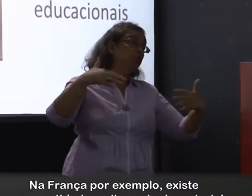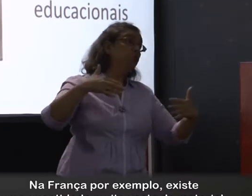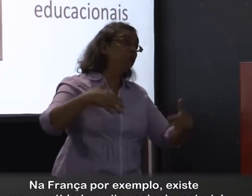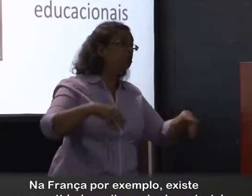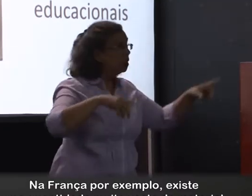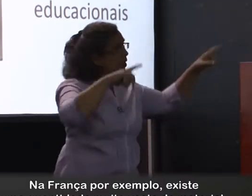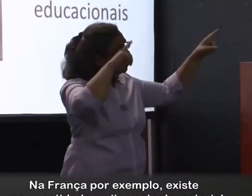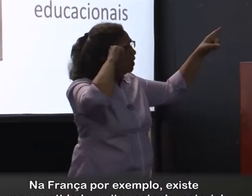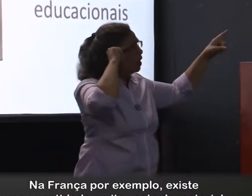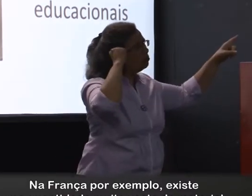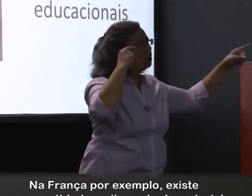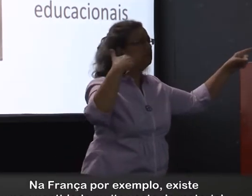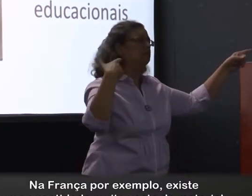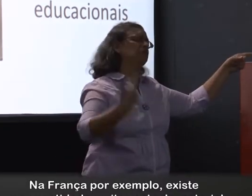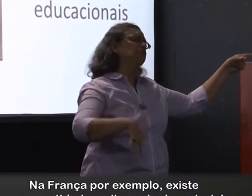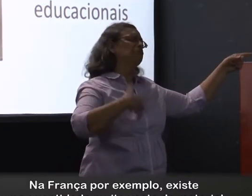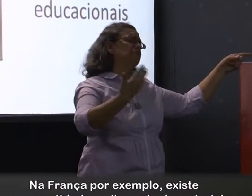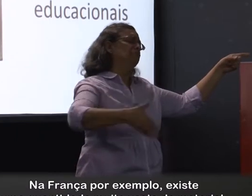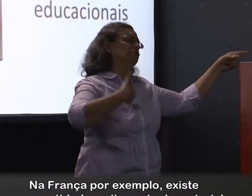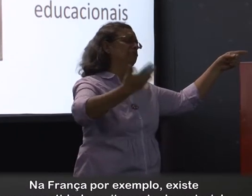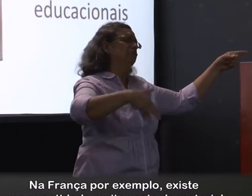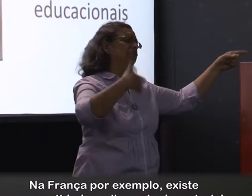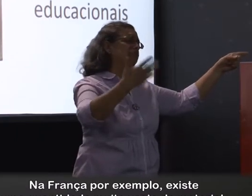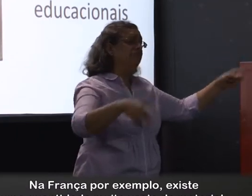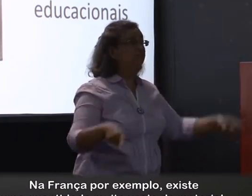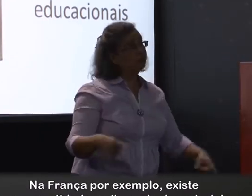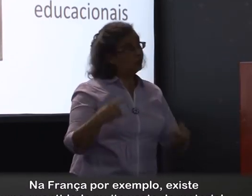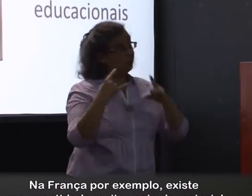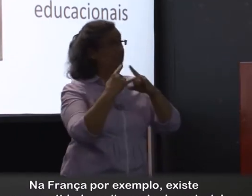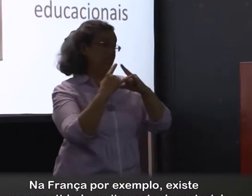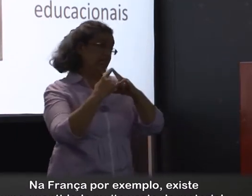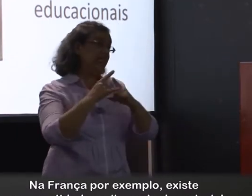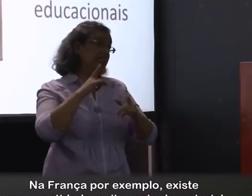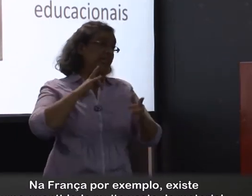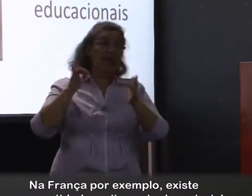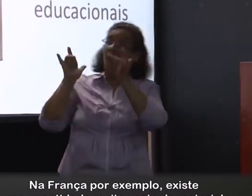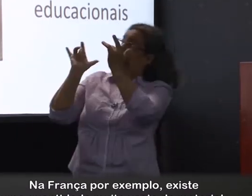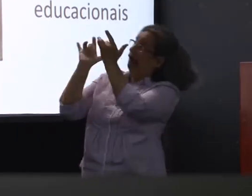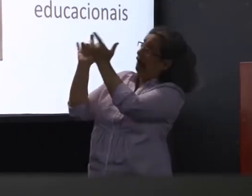né? E na França, por exemplo, tem um material, uma quantidade muito vasta.